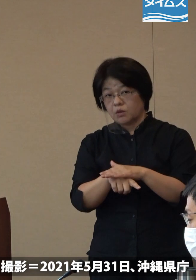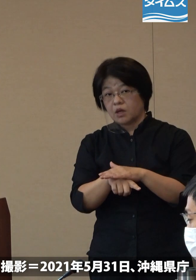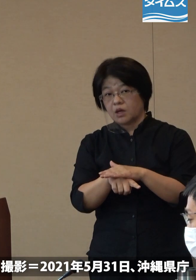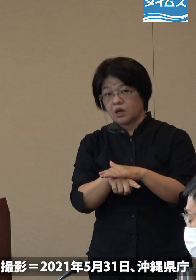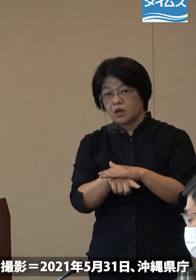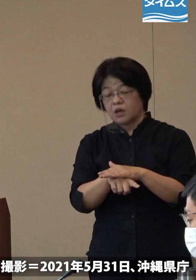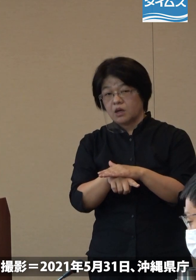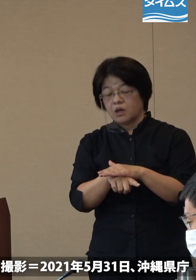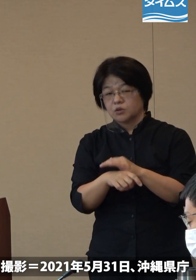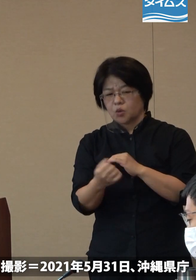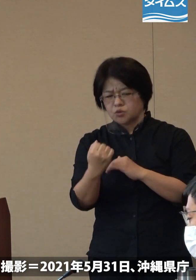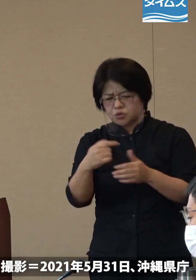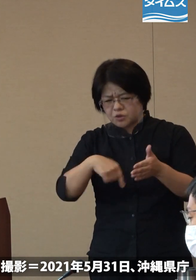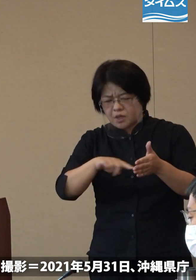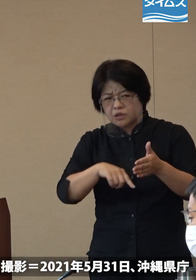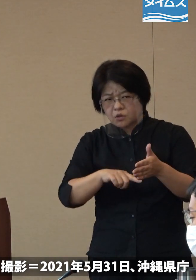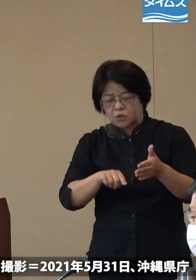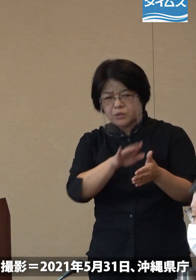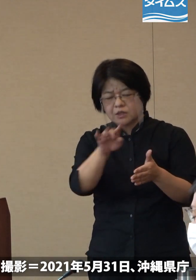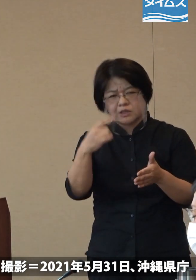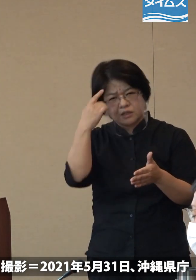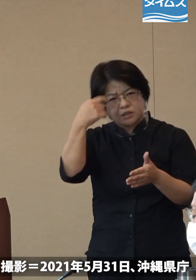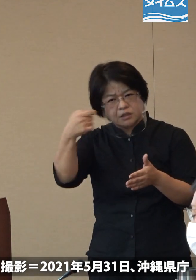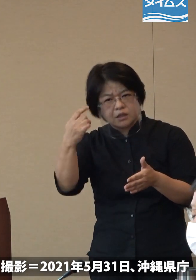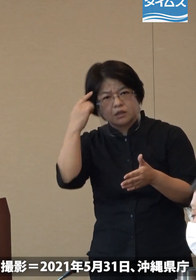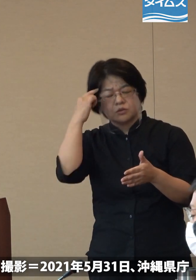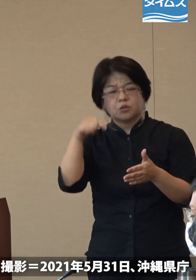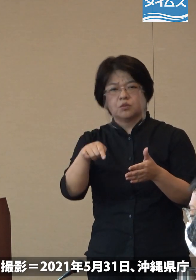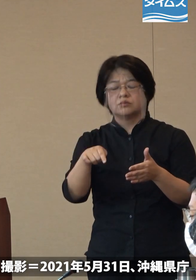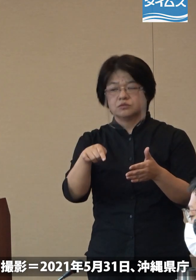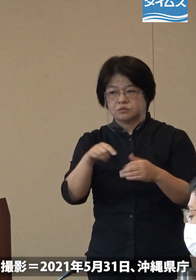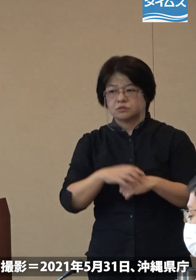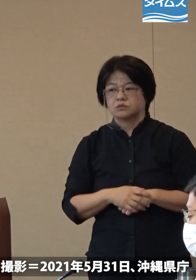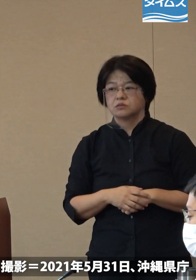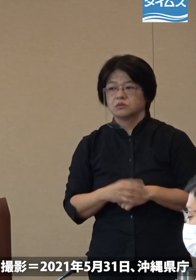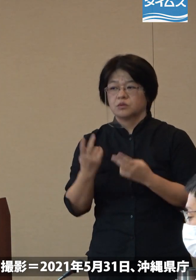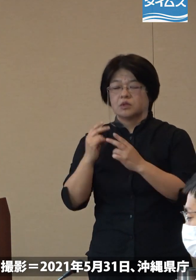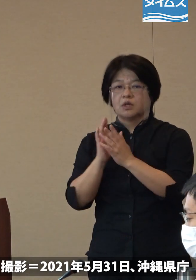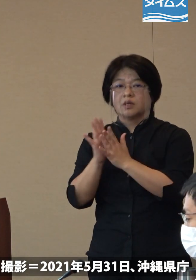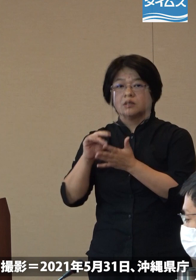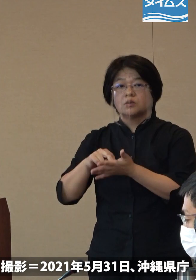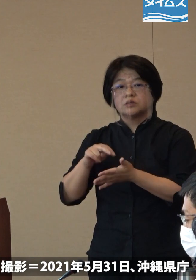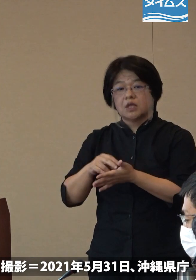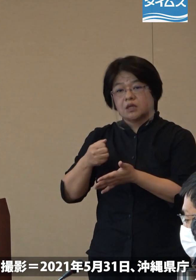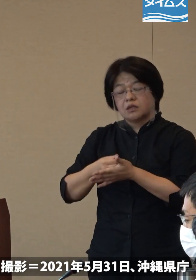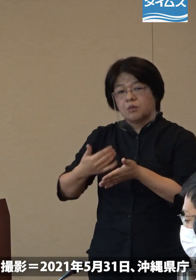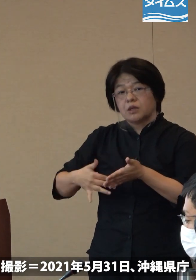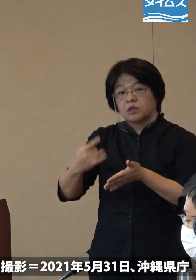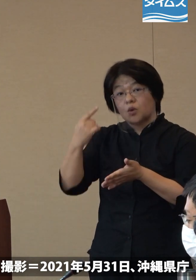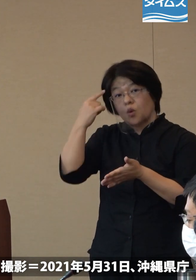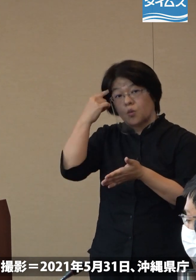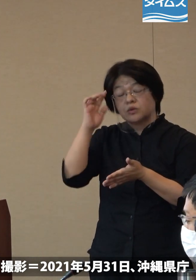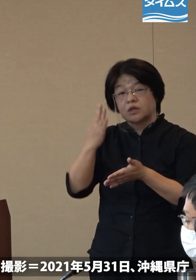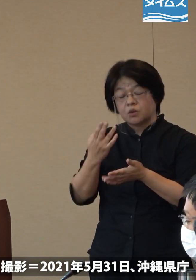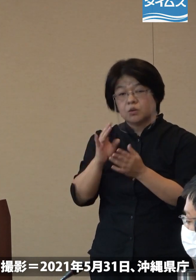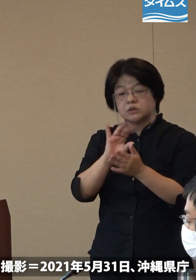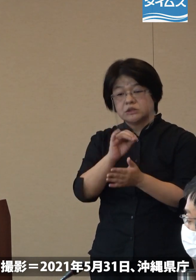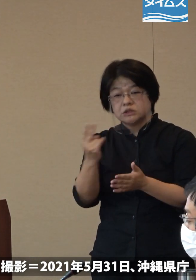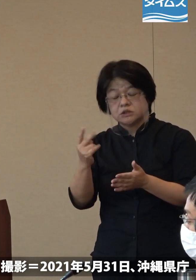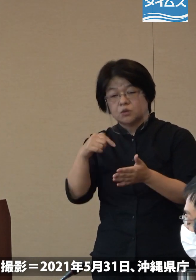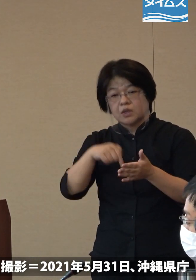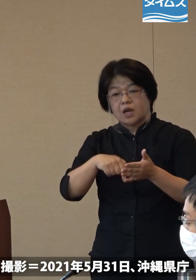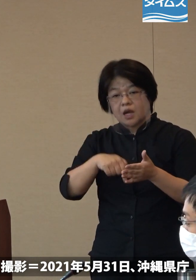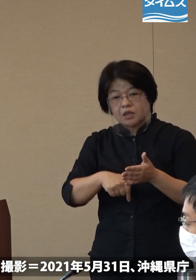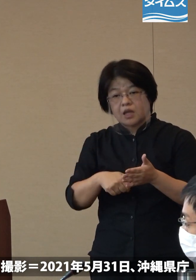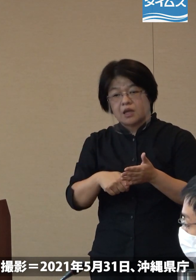さん、そこにどういったものがあるのかというのがすごく気になると思います。一時はここから決定はしないと思うんですけれども、市の中で考える、例えばこういう